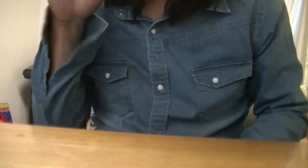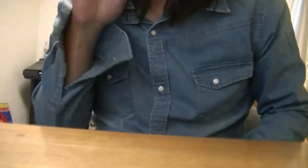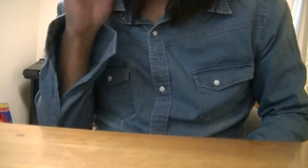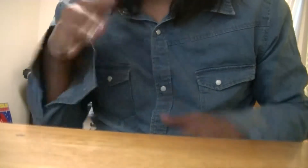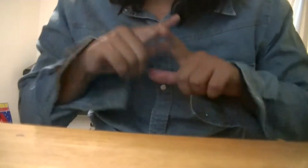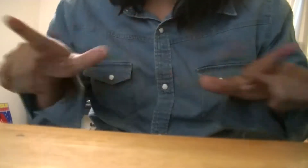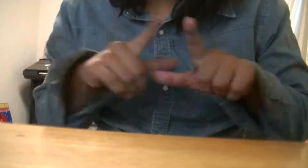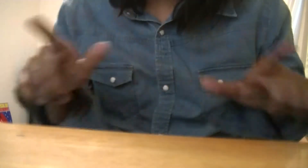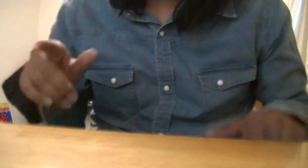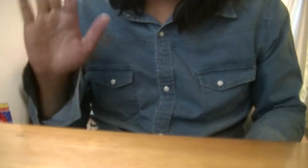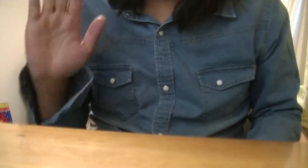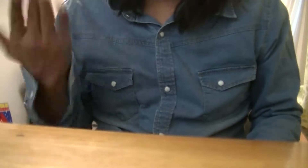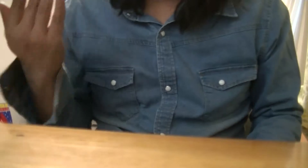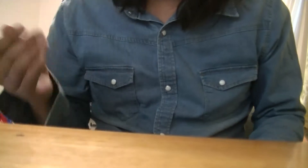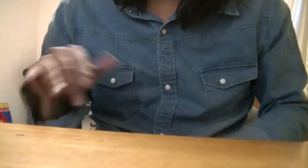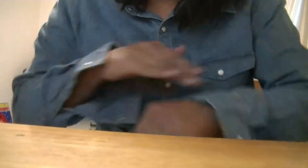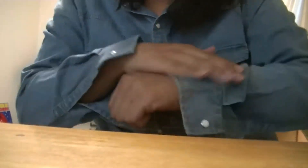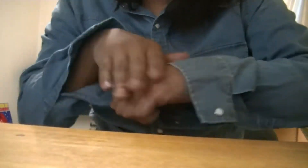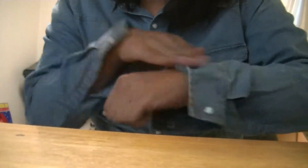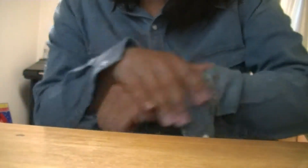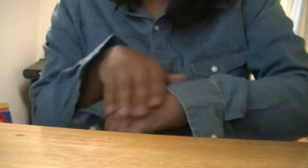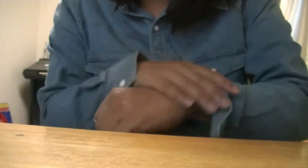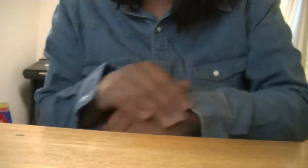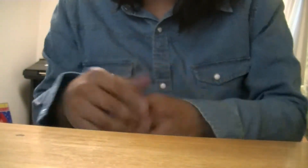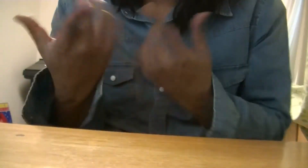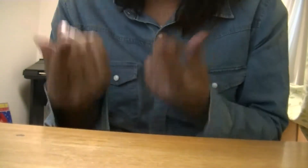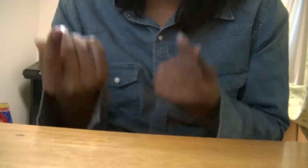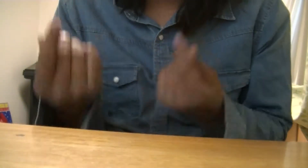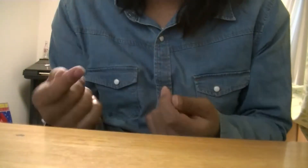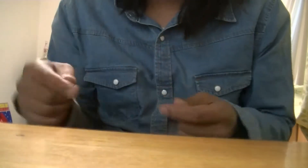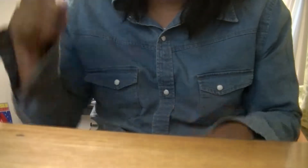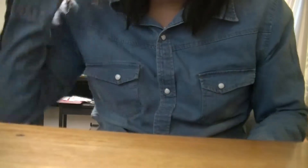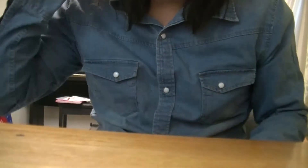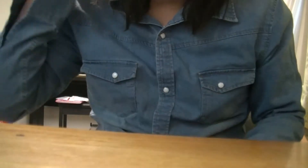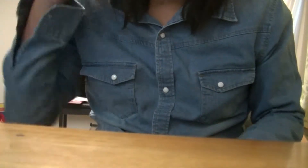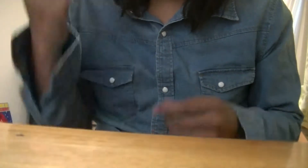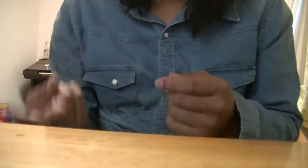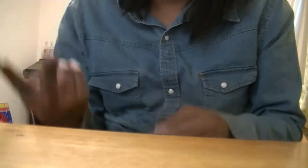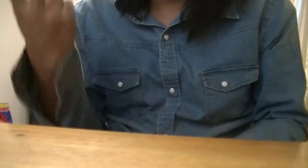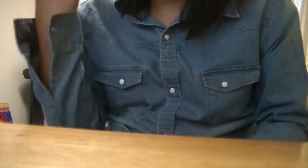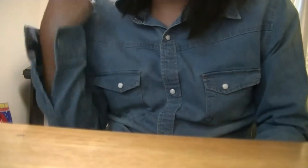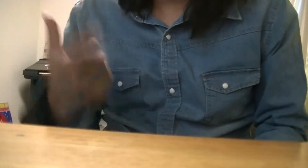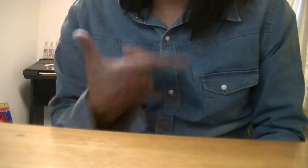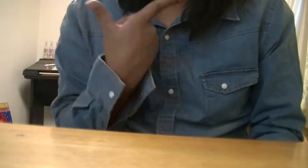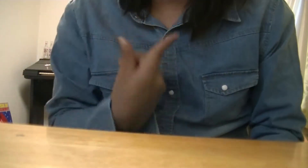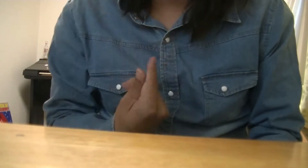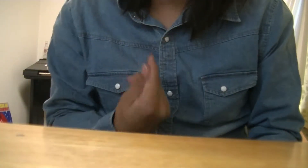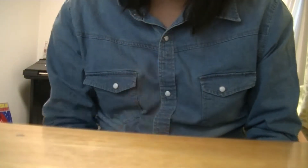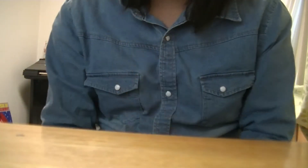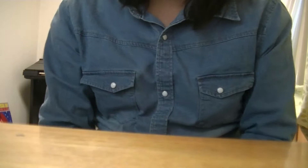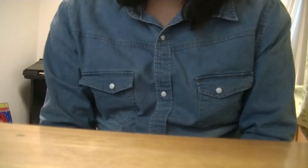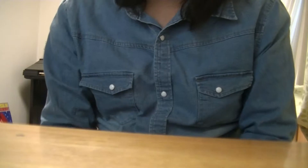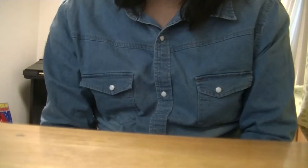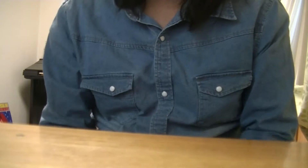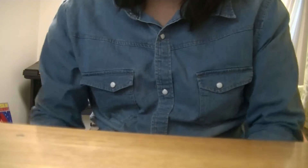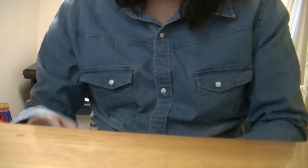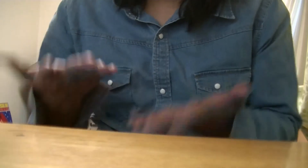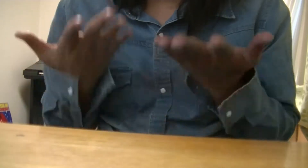んだけどめちゃめちゃ大事なことを今日は一緒に考えて、一度振り返ってもらおうと思っています。学ぶことっていうのは基本的